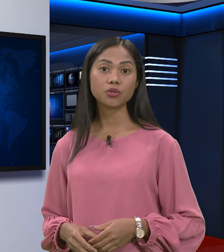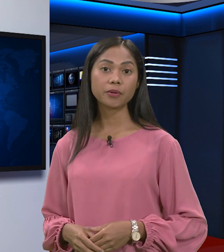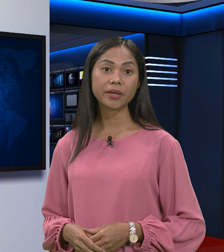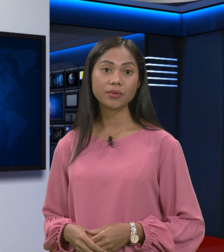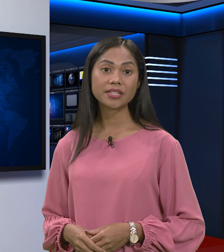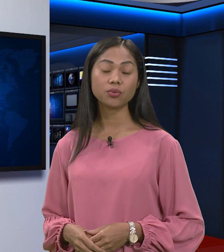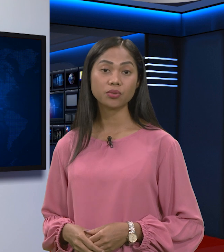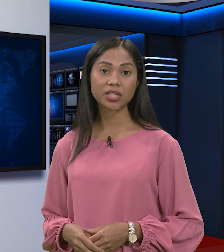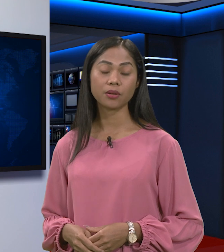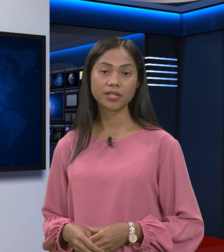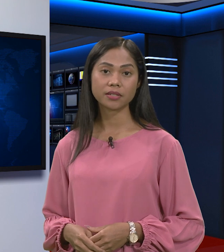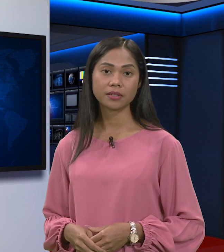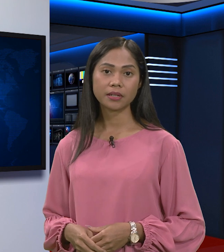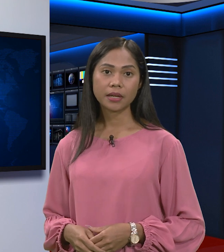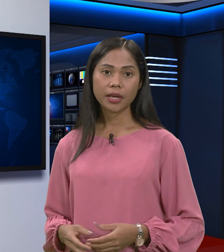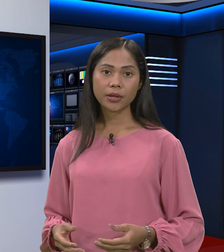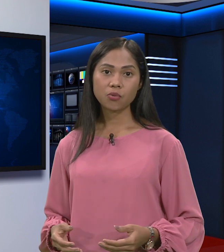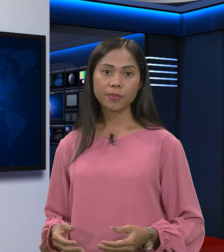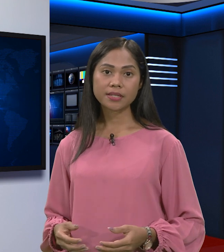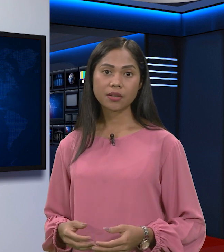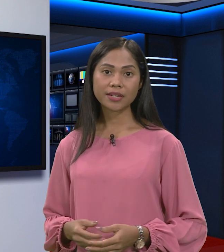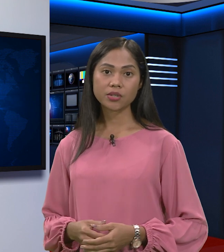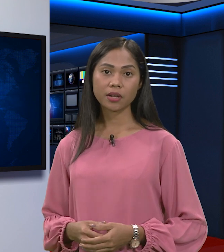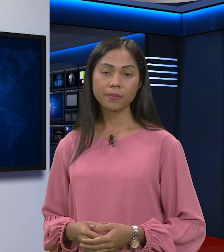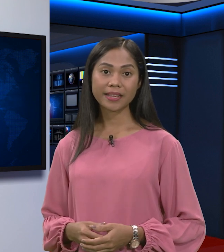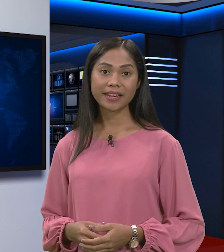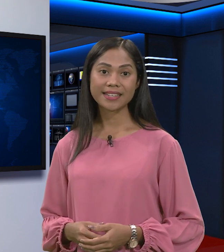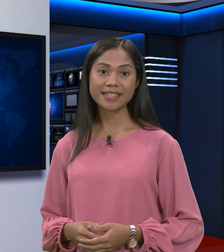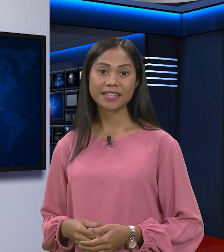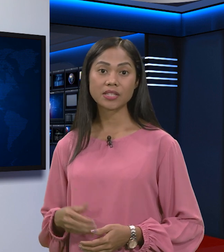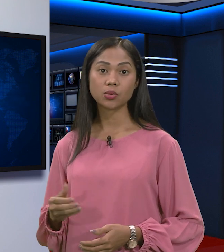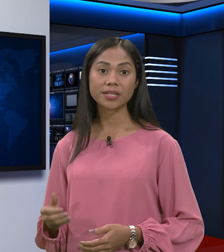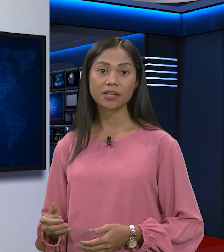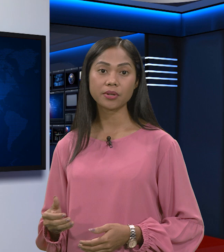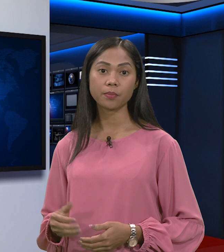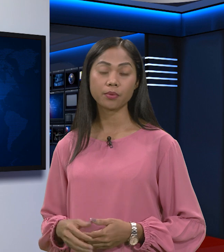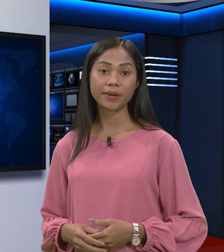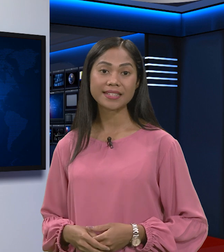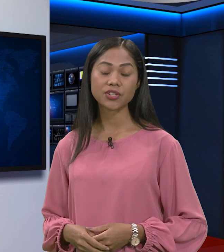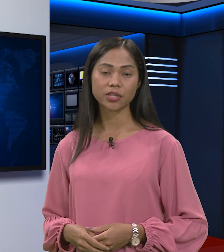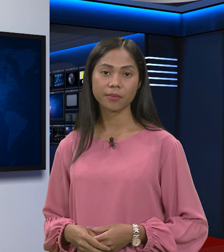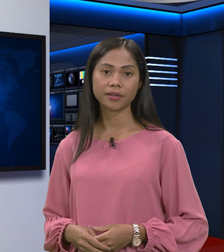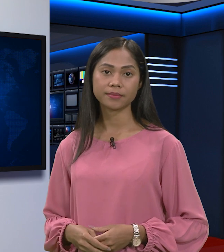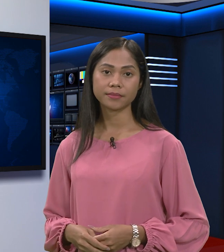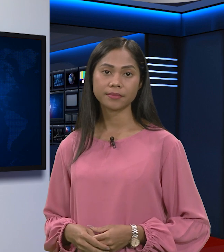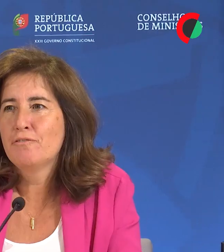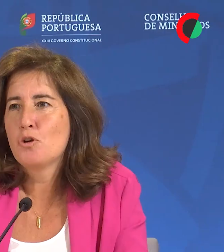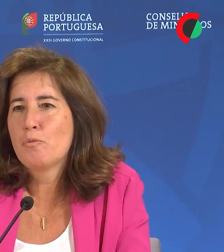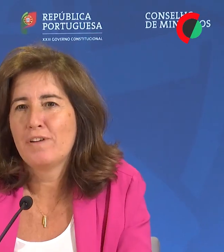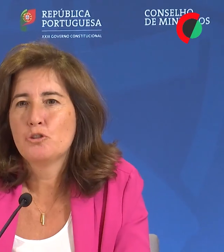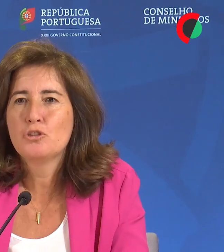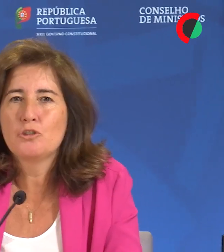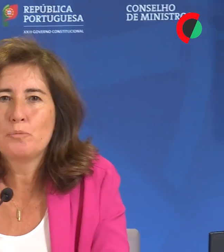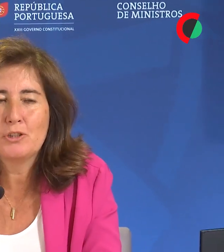dos primeiro e segundo escalões. Criou uma prestação adicional para crianças em situação de pobreza extrema.